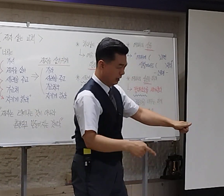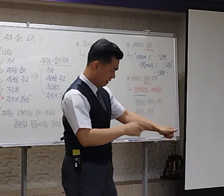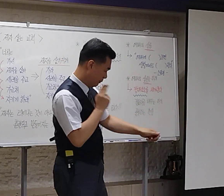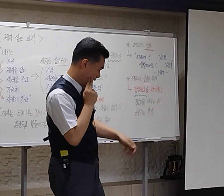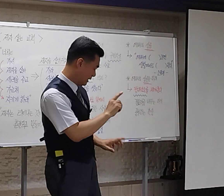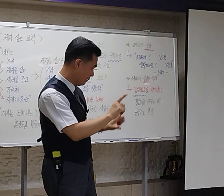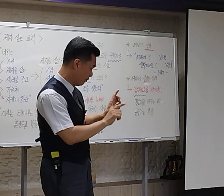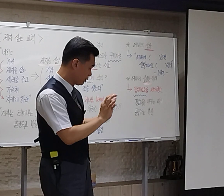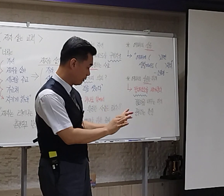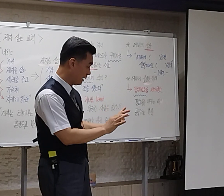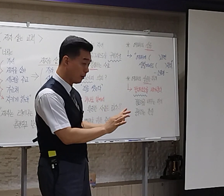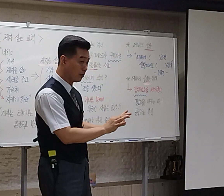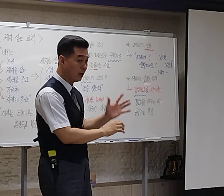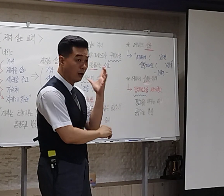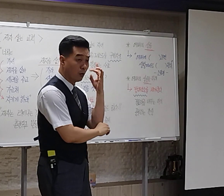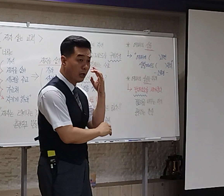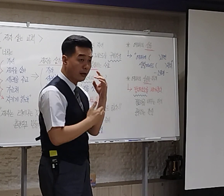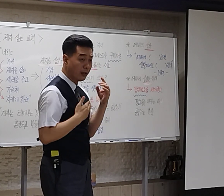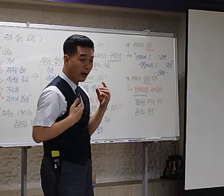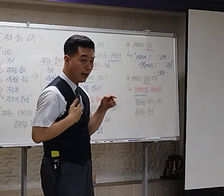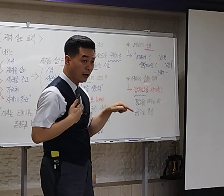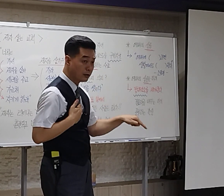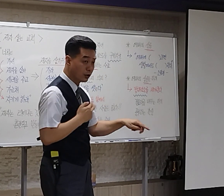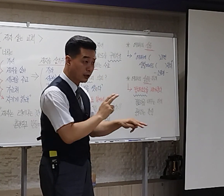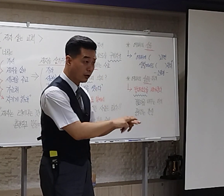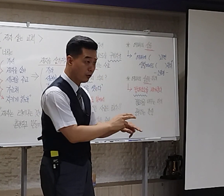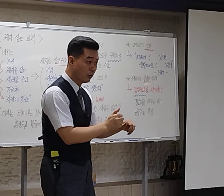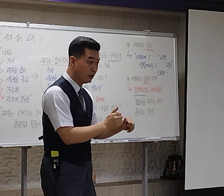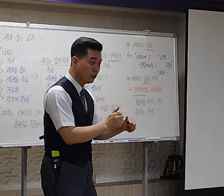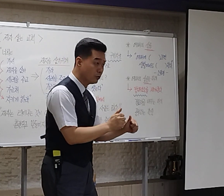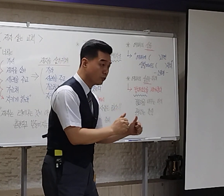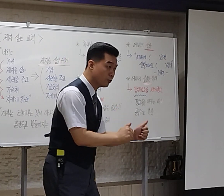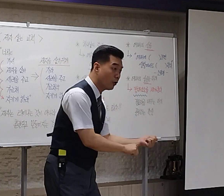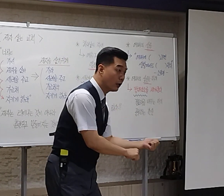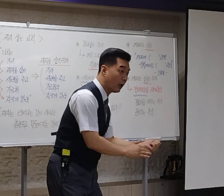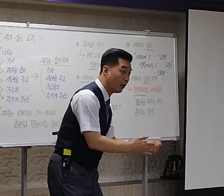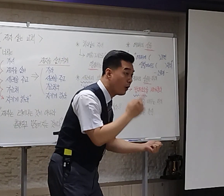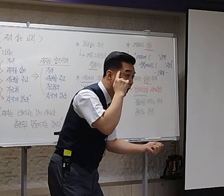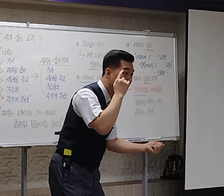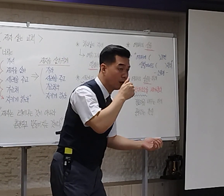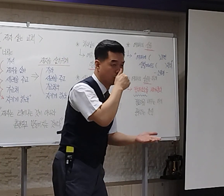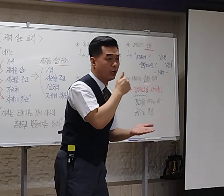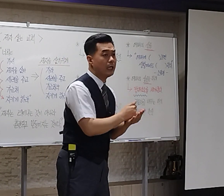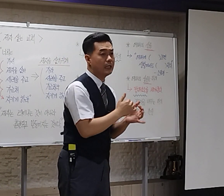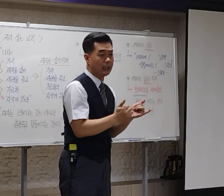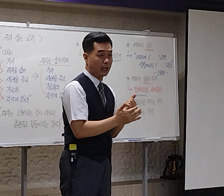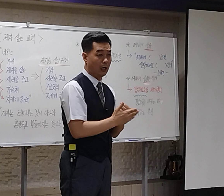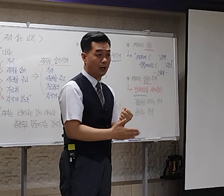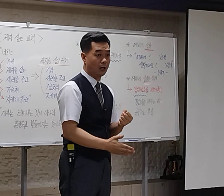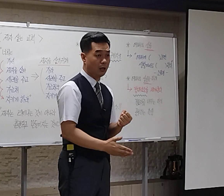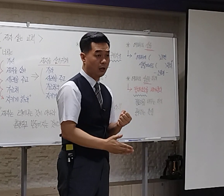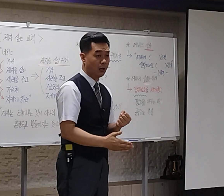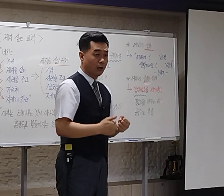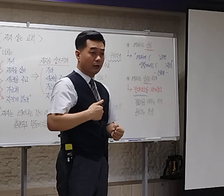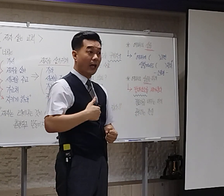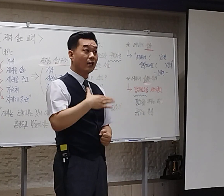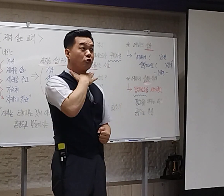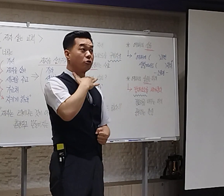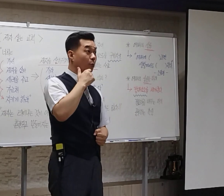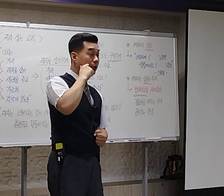그 비참한 모습을 봐요. 원래는 내가 저 자리에서 죽어야 돼. 왜? 죄인이니까. 내가 죽을 수